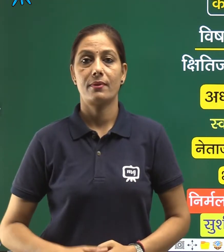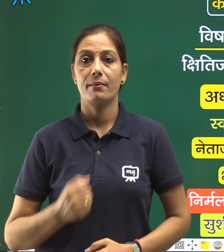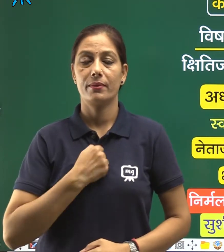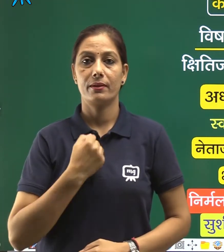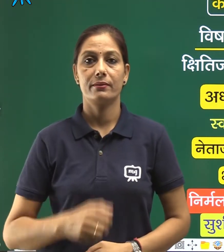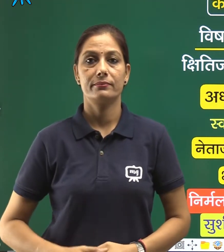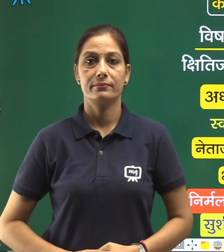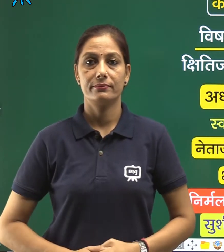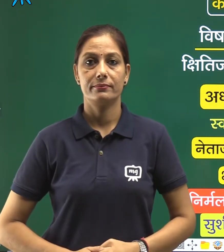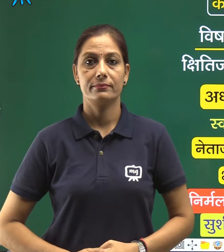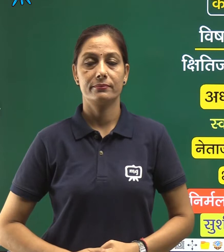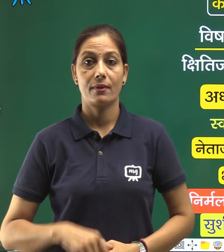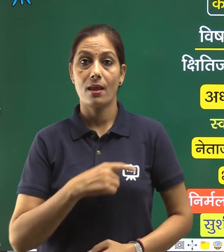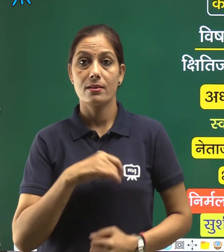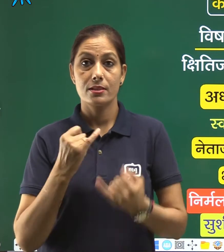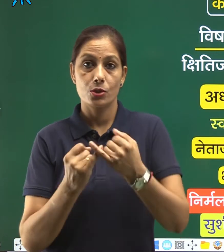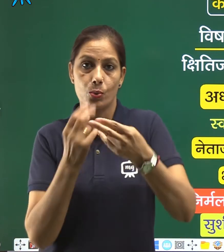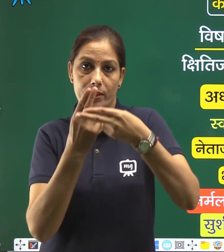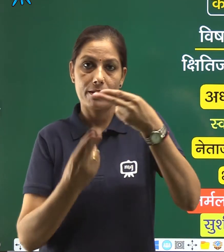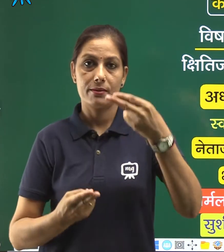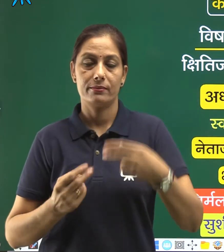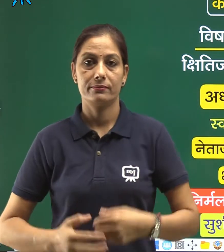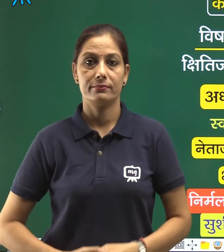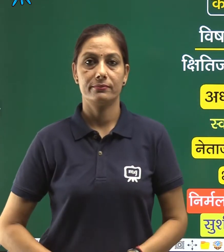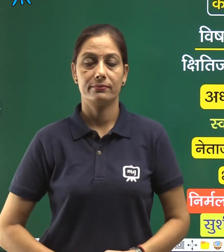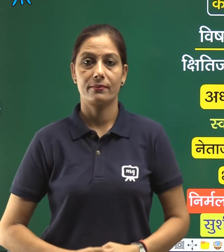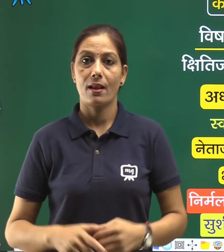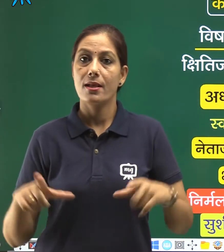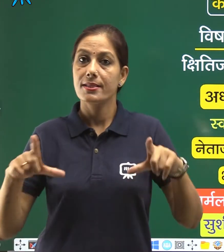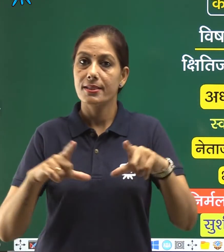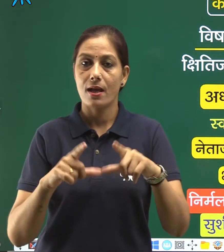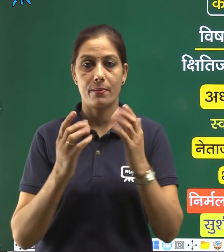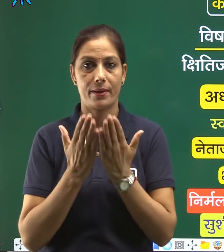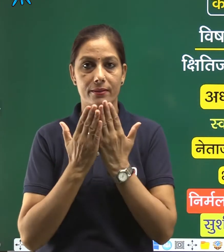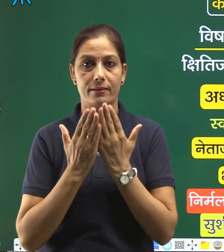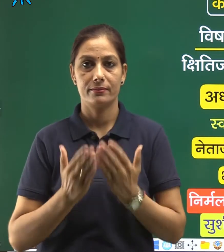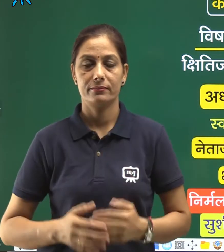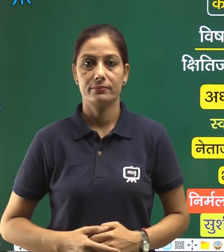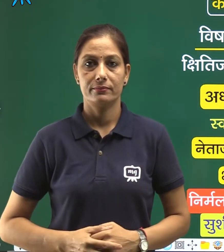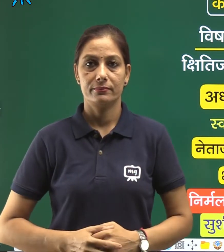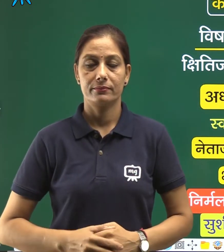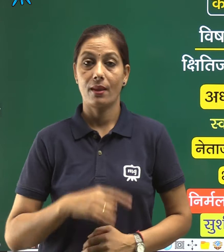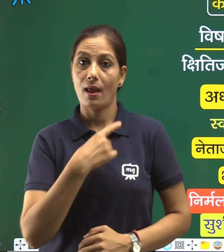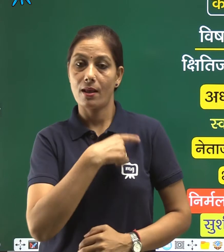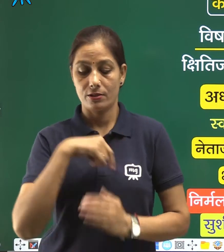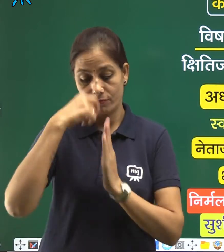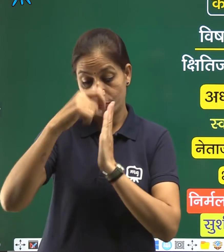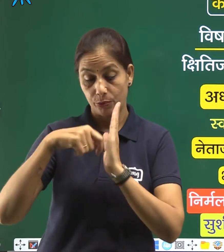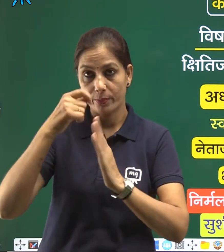हमने इस कहानी का सार पढ़ा था। इस वीडियो